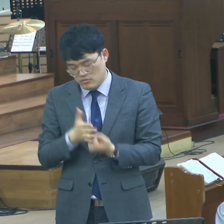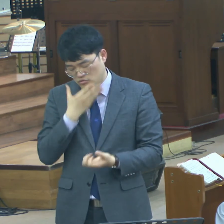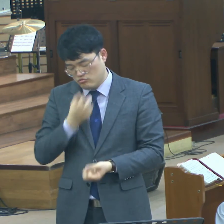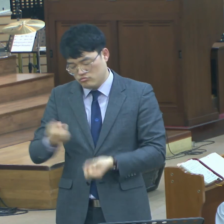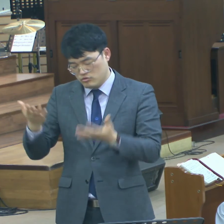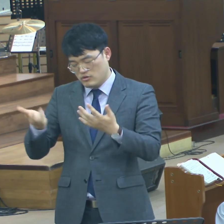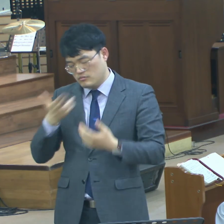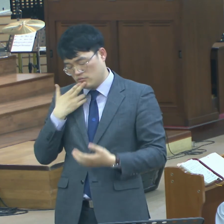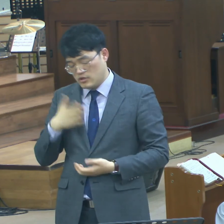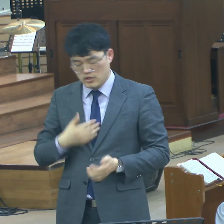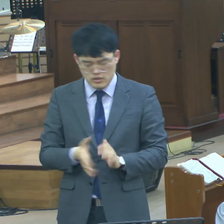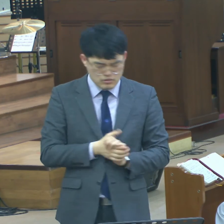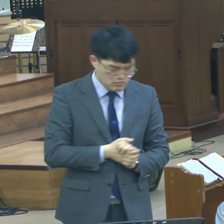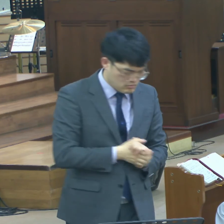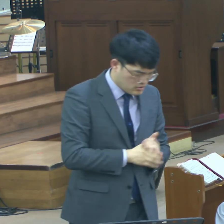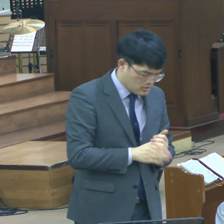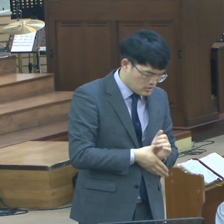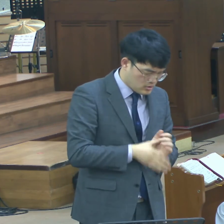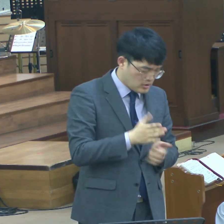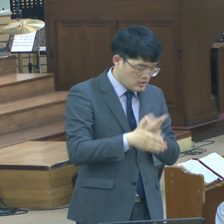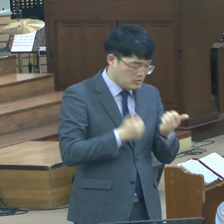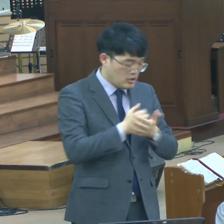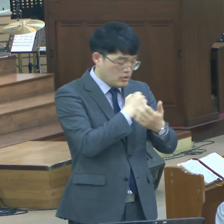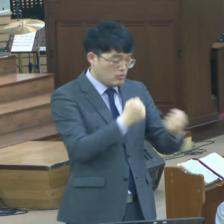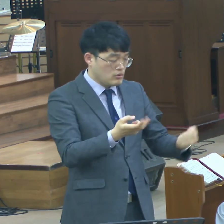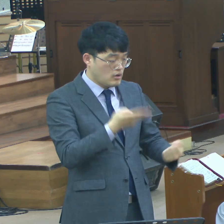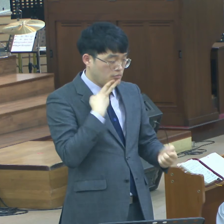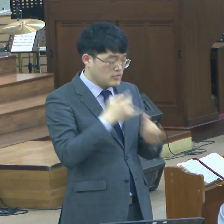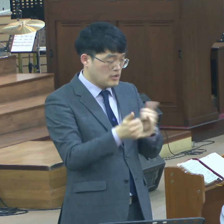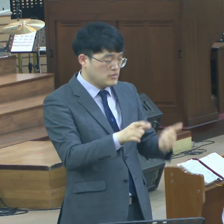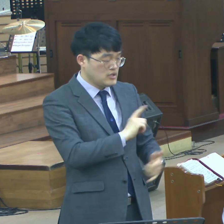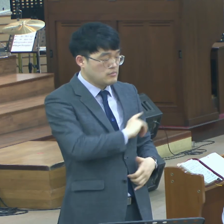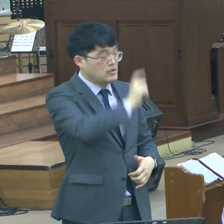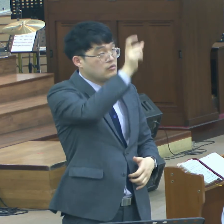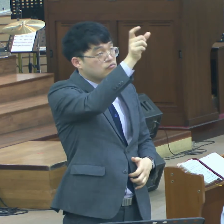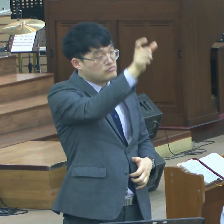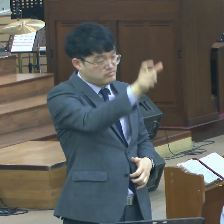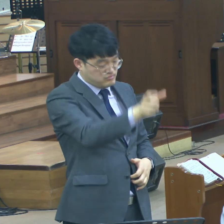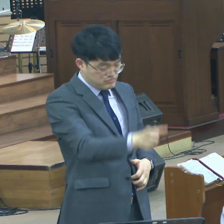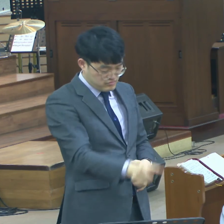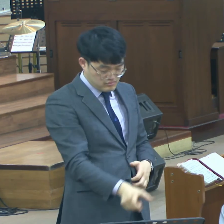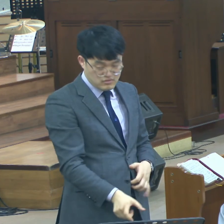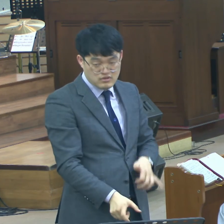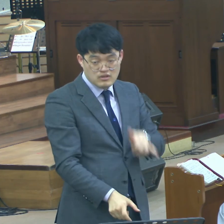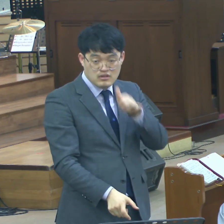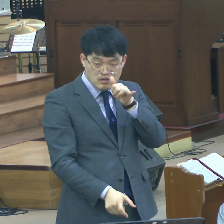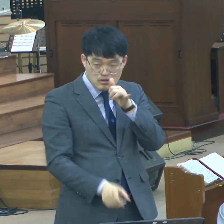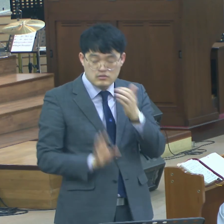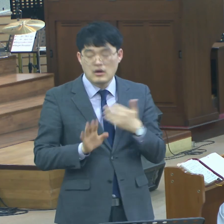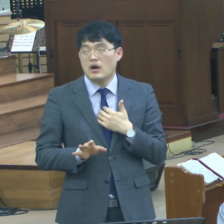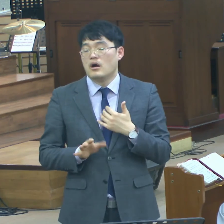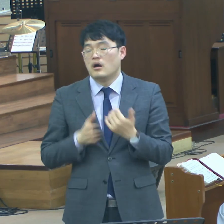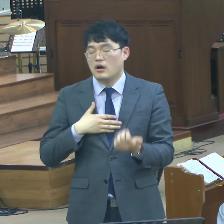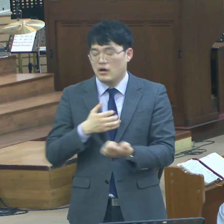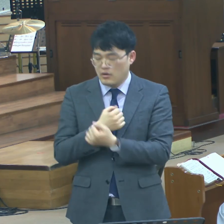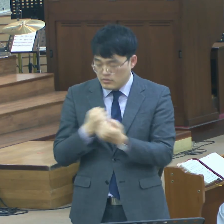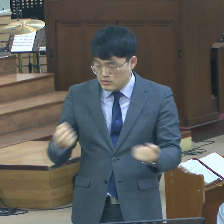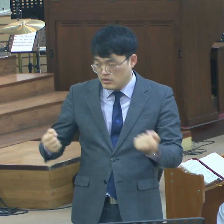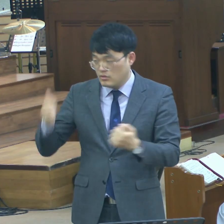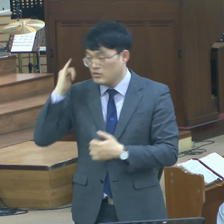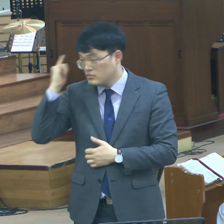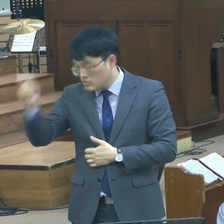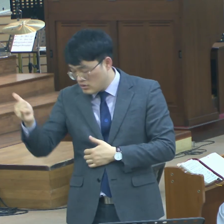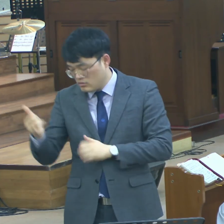때 제게 용서 안 한 사람 명단을 쭉 주시더라고요. 그 다음 날로 용서하고